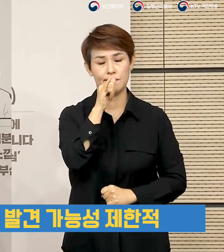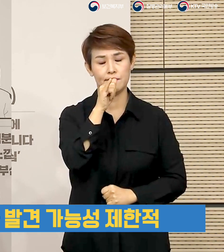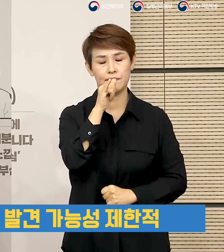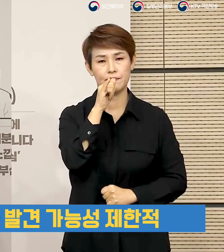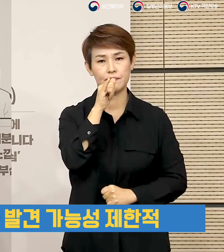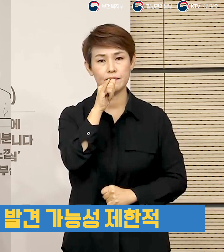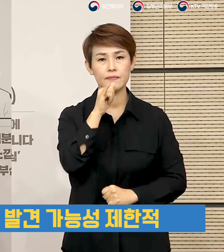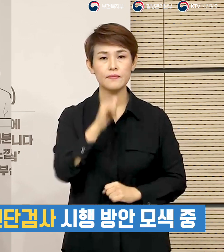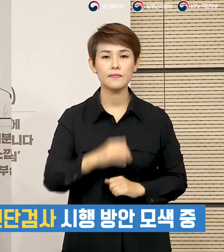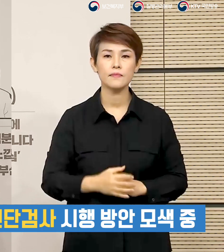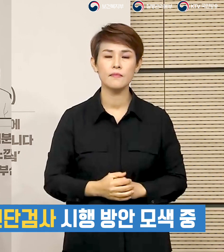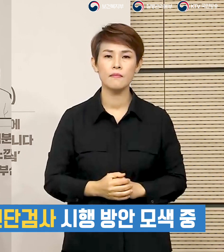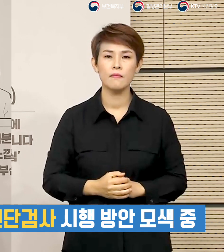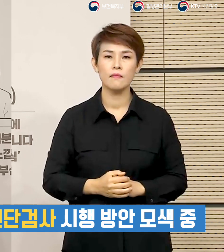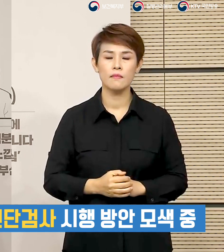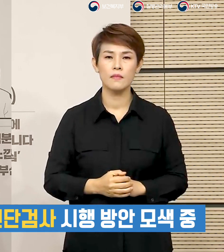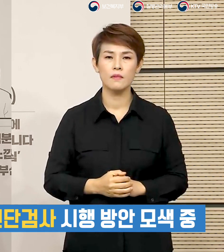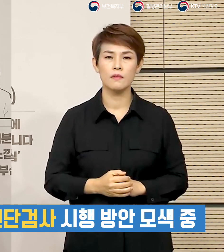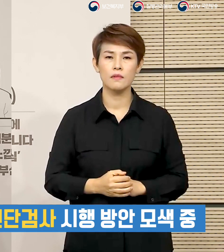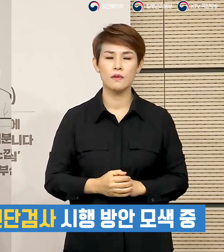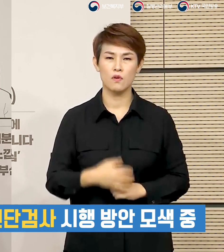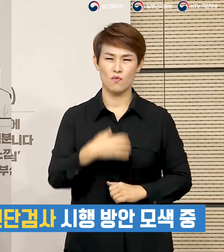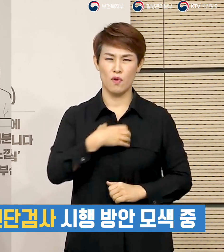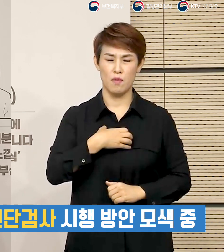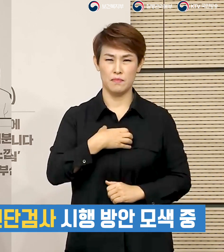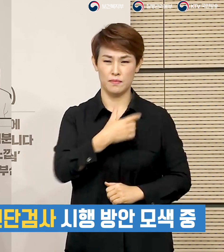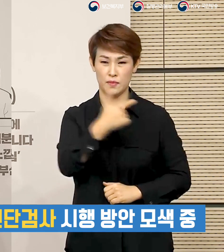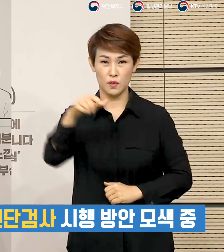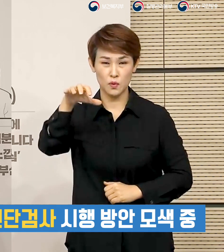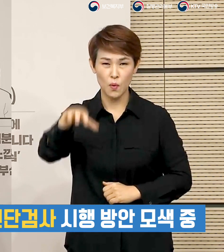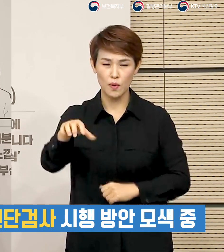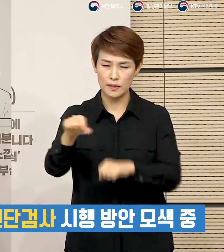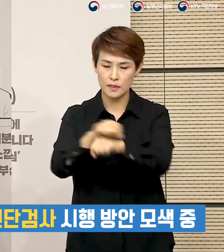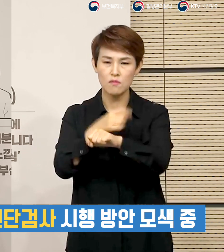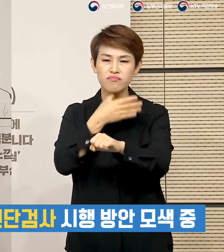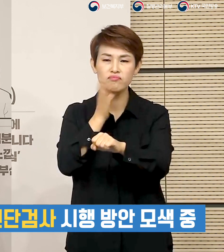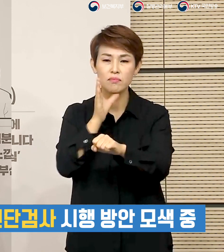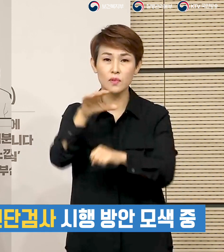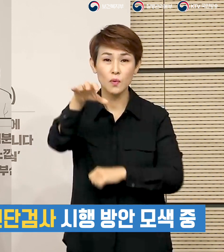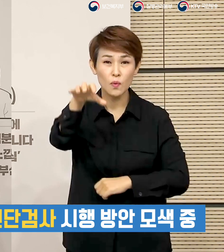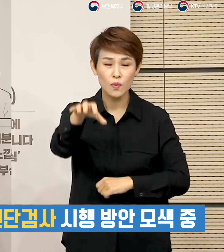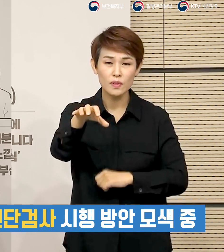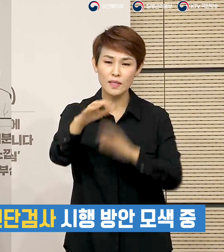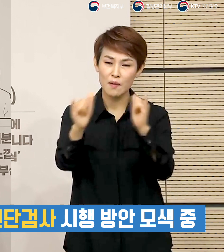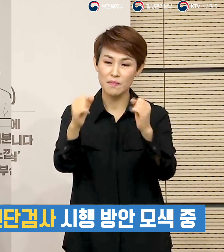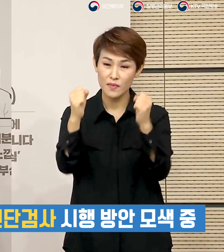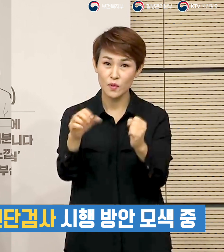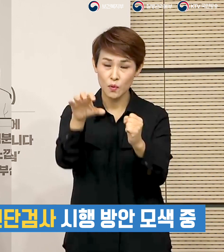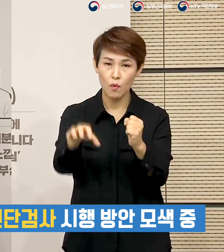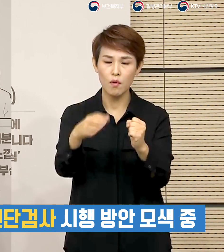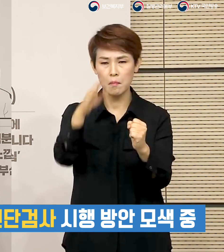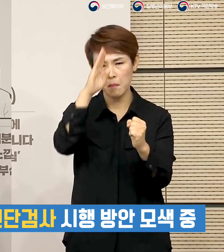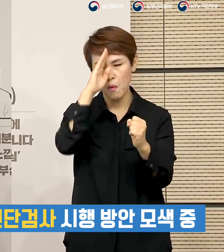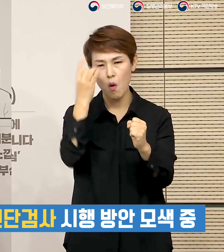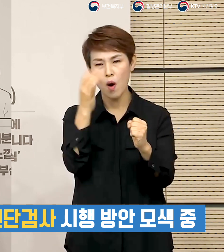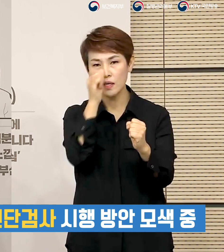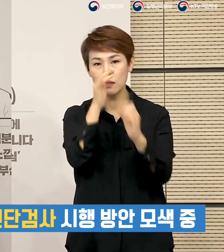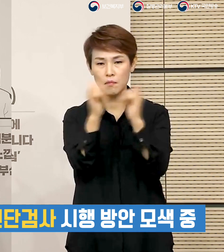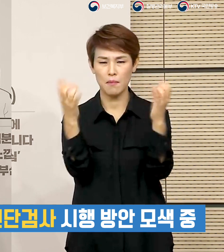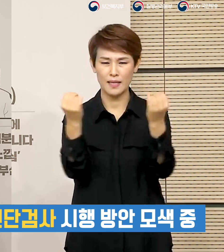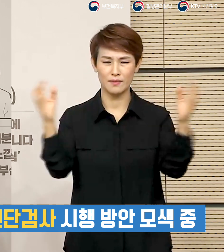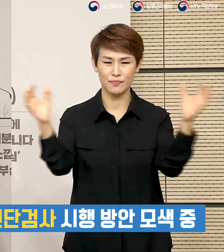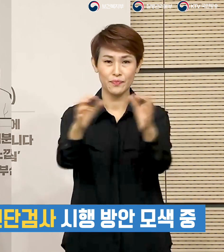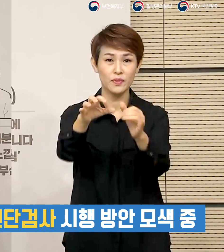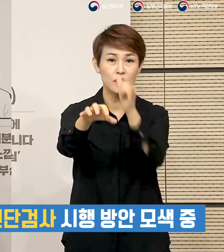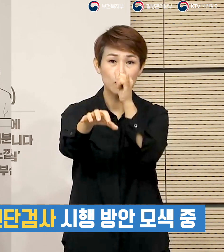드립니다. 다만 고위험 시설, 특히 노약자나 아니면 기저질환자가 많이